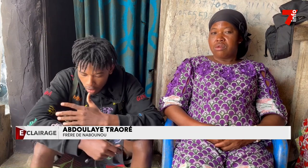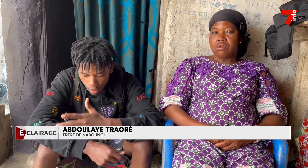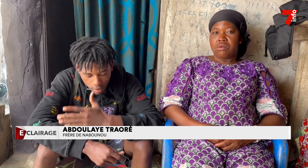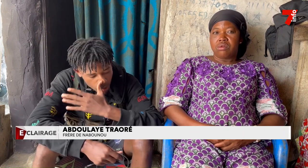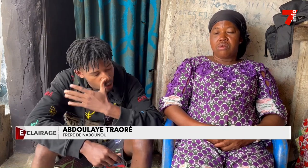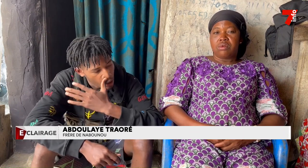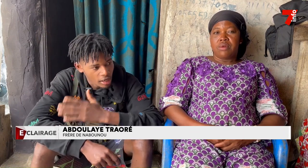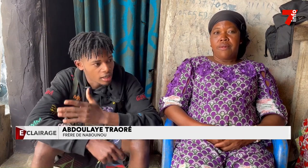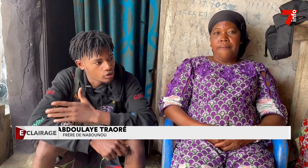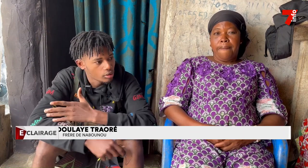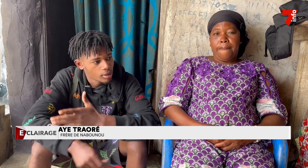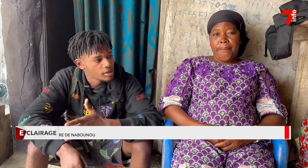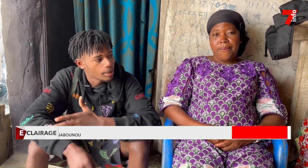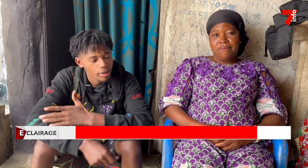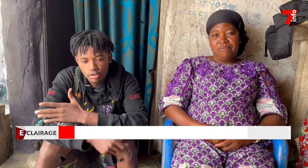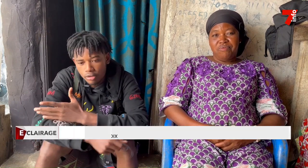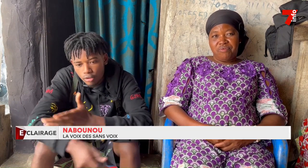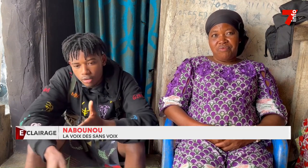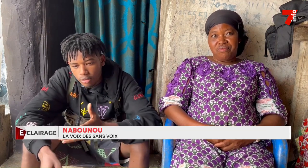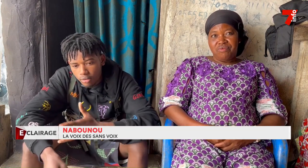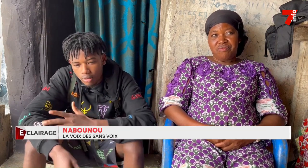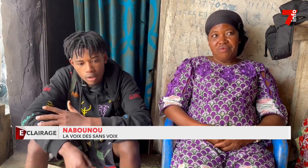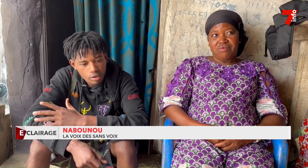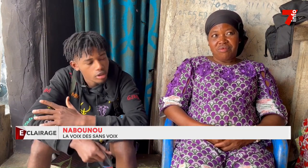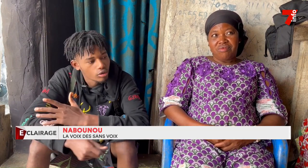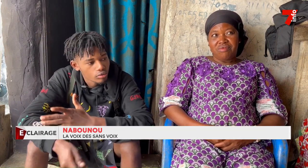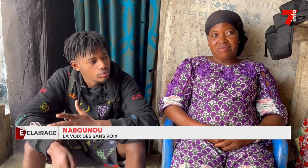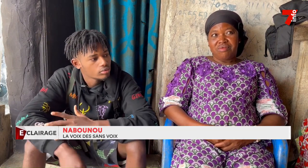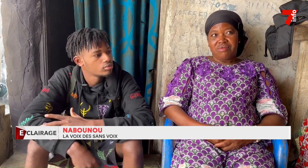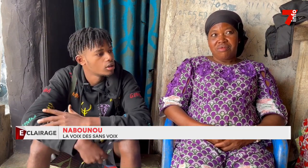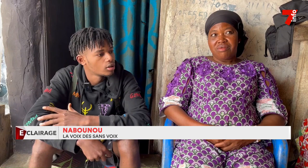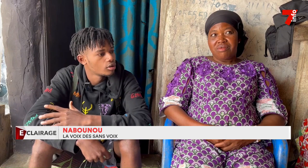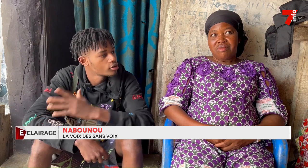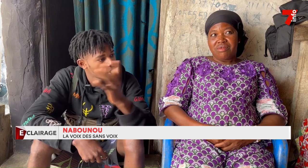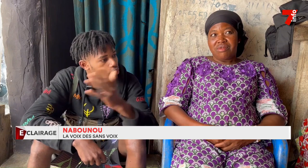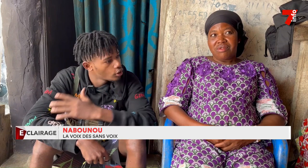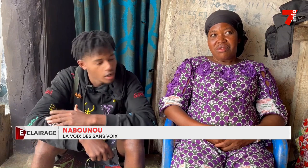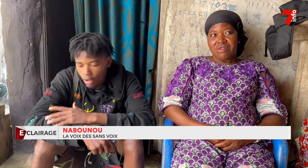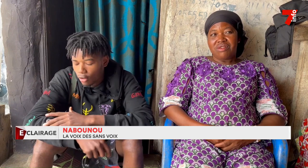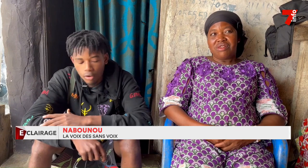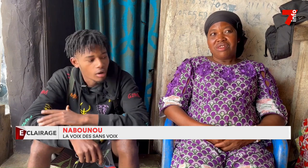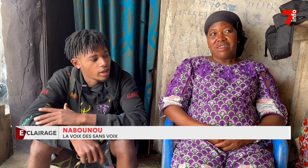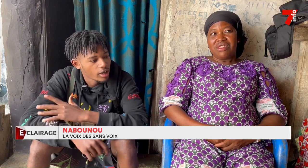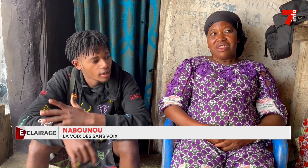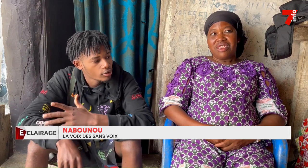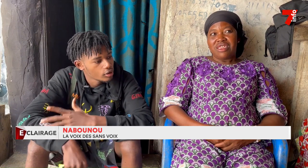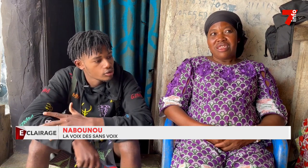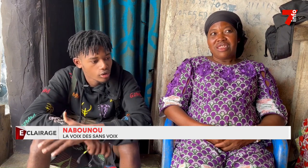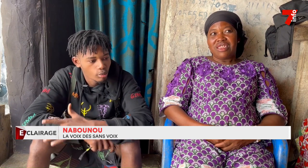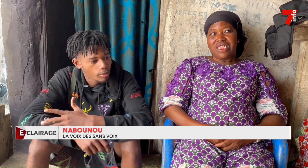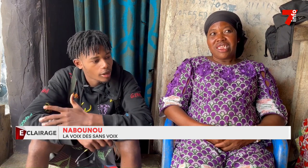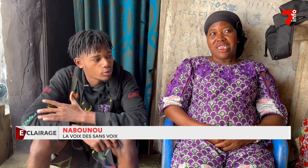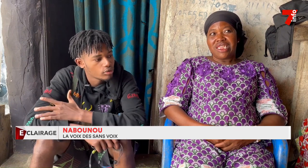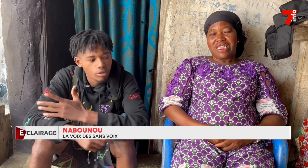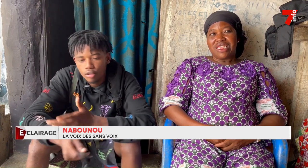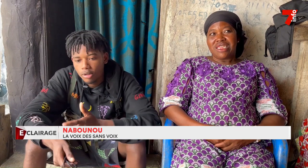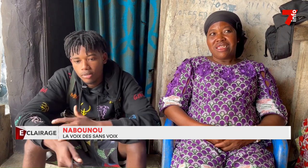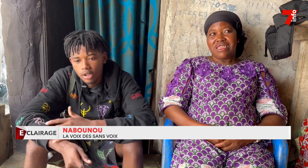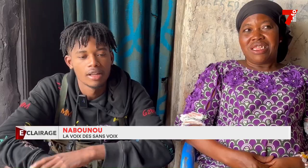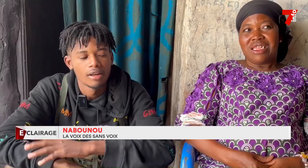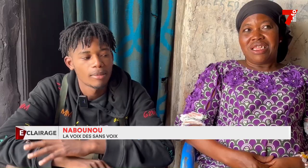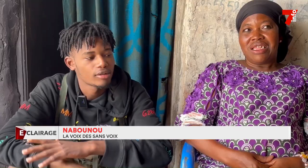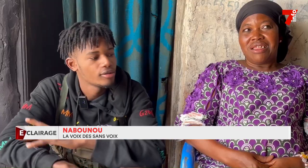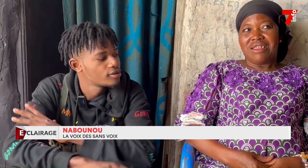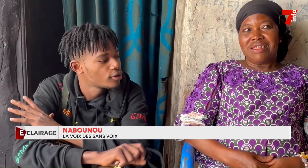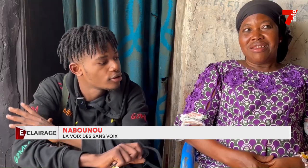actuellement. Il n personne d'autre à côté de nous. Donc sans eux, on n'est rien. Je ne peux pas douter d'eux